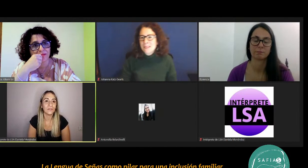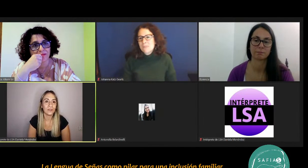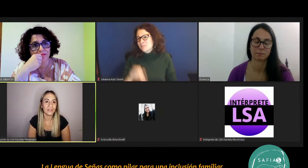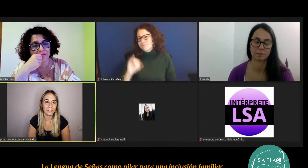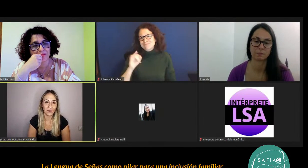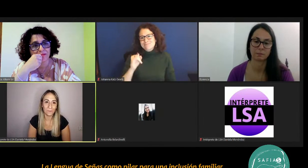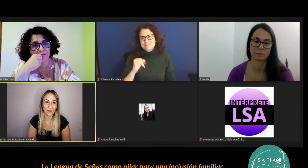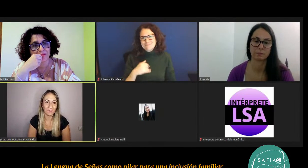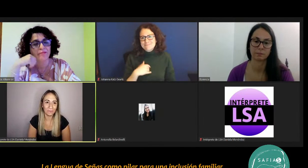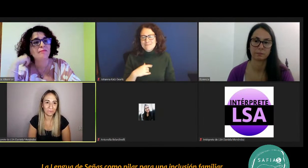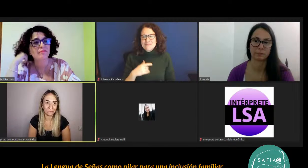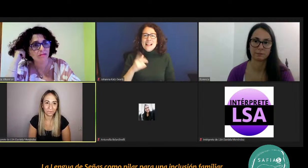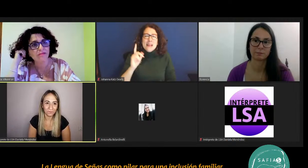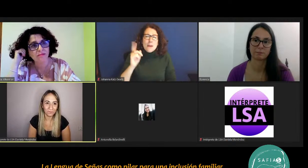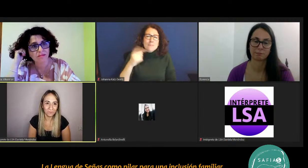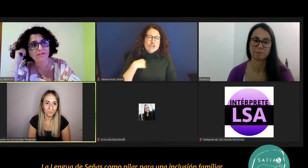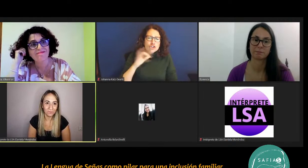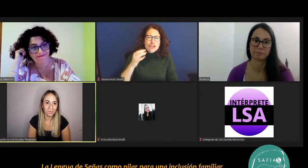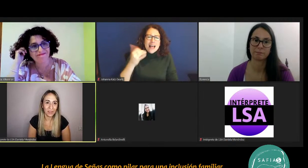ciertos factores, eso cambia.